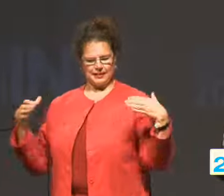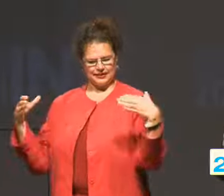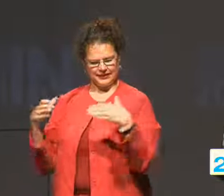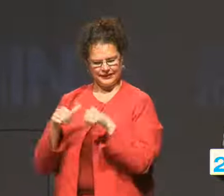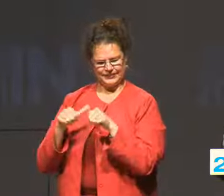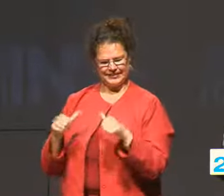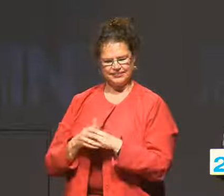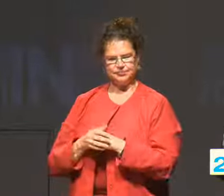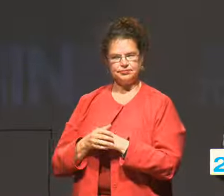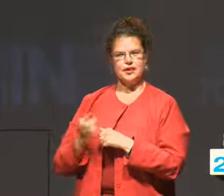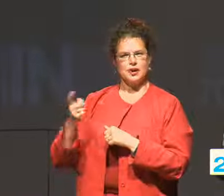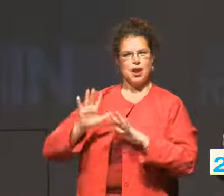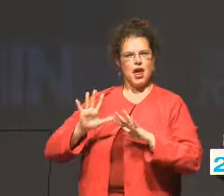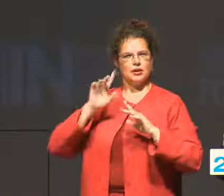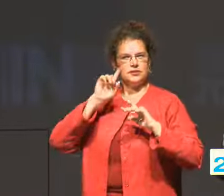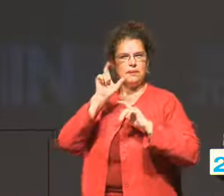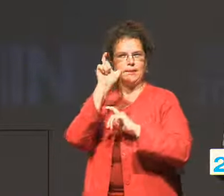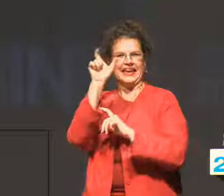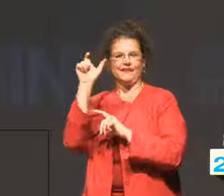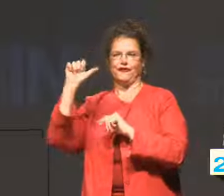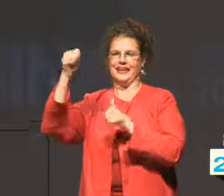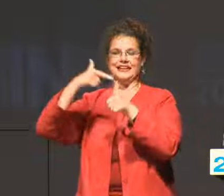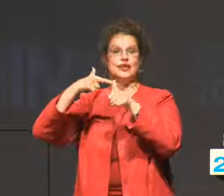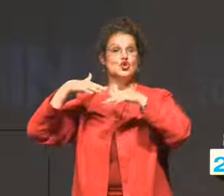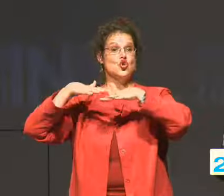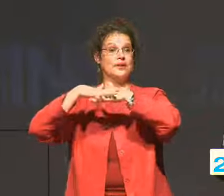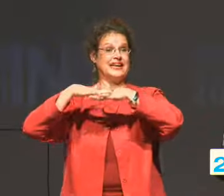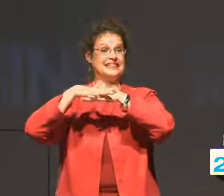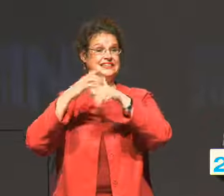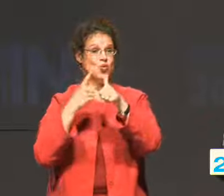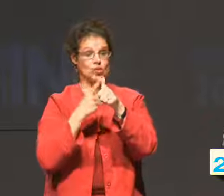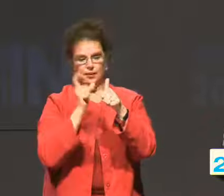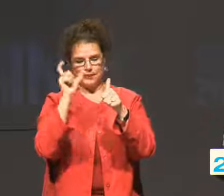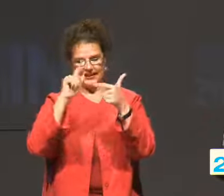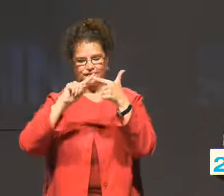Wie gestalten wir unser Zusammenleben?